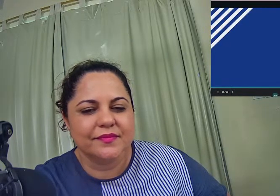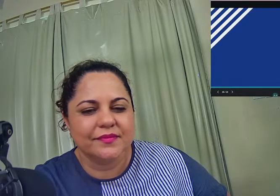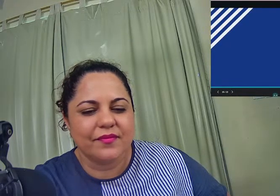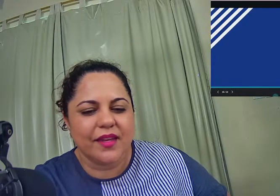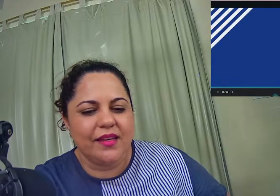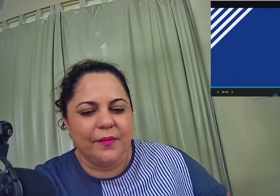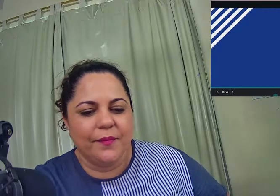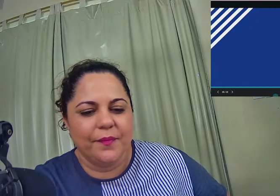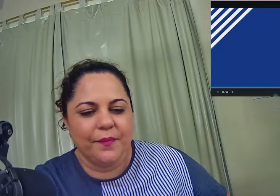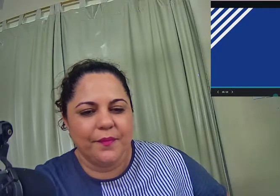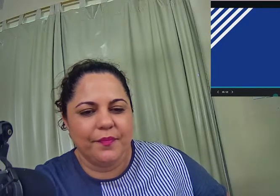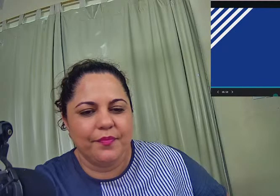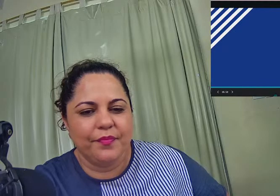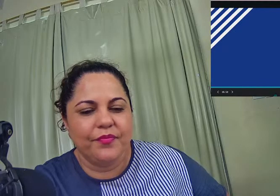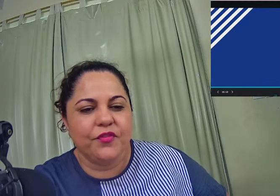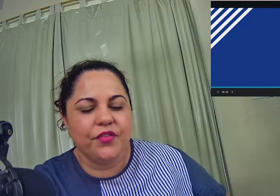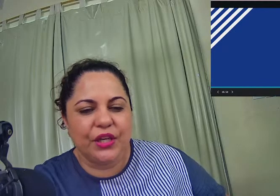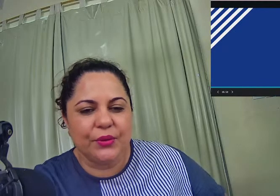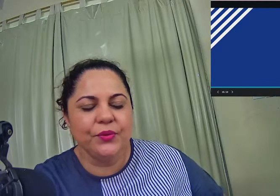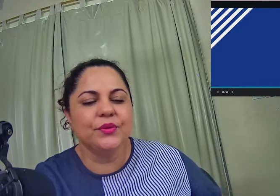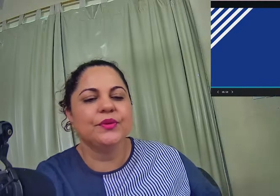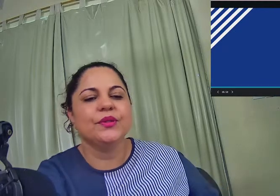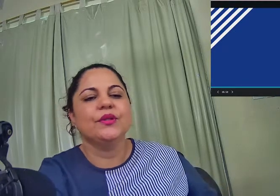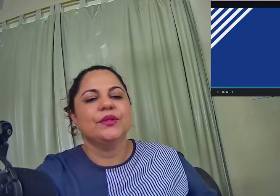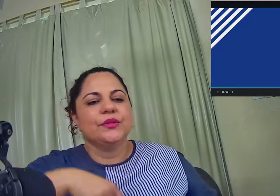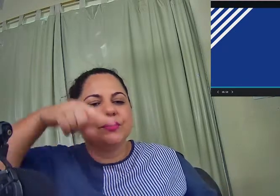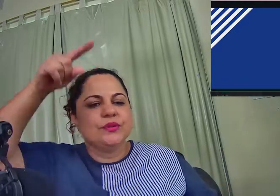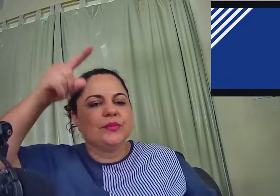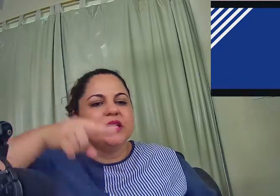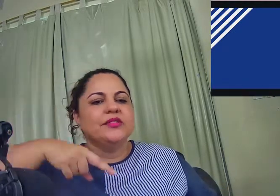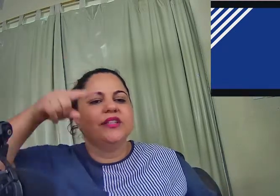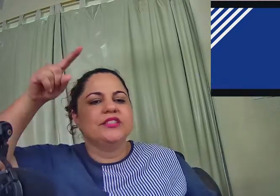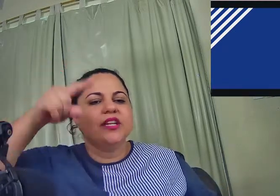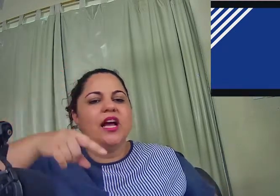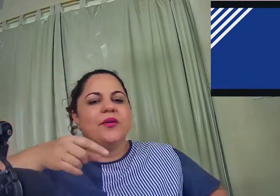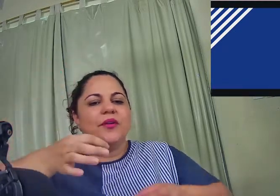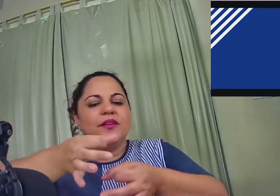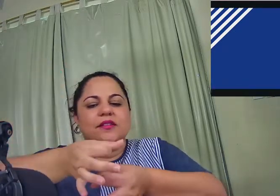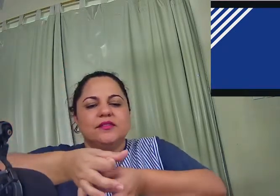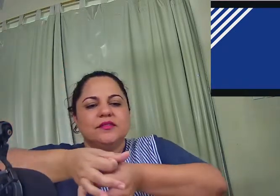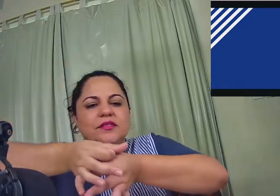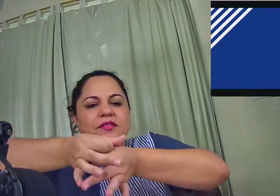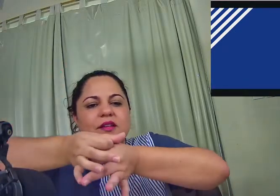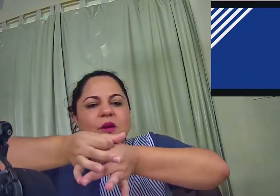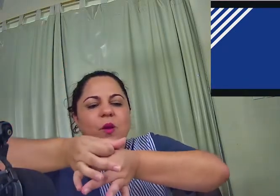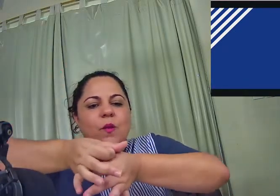Aí. Fino no plano vertical.